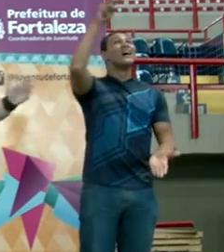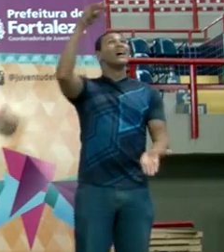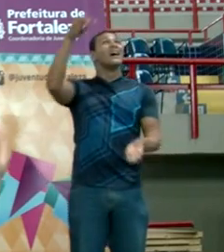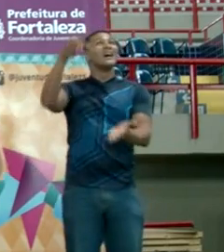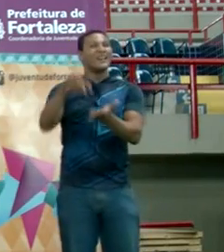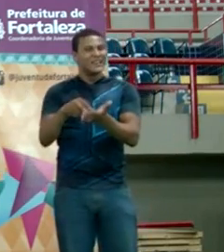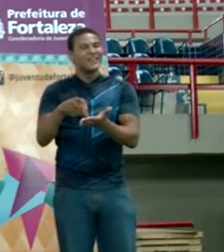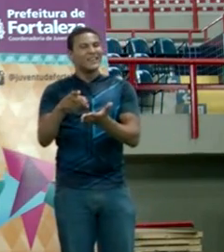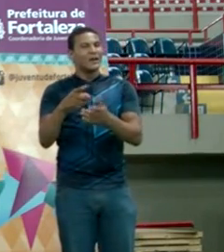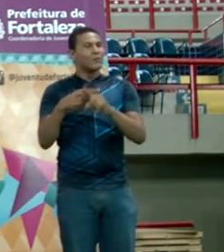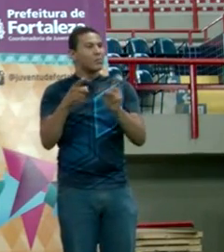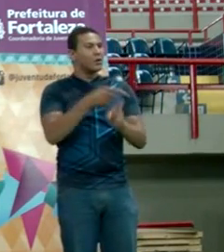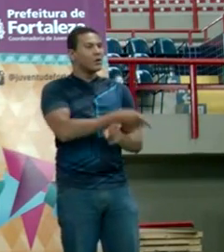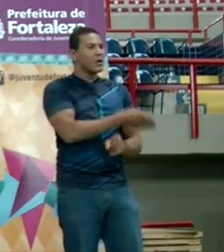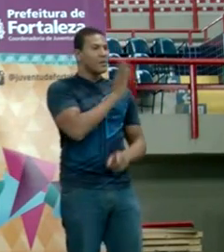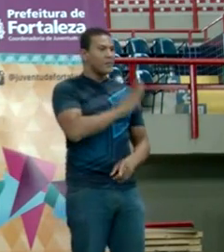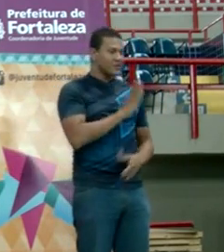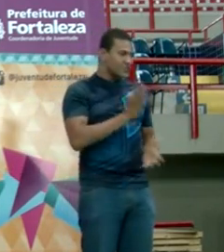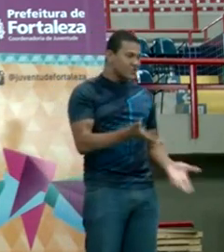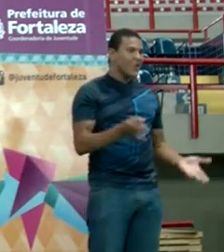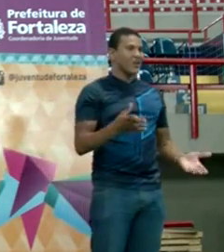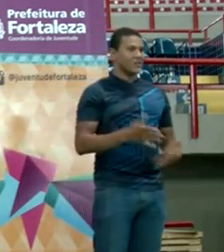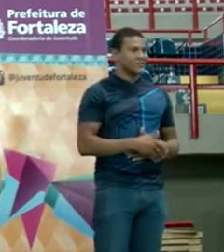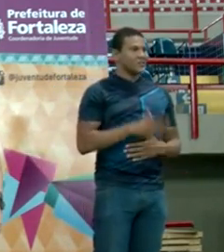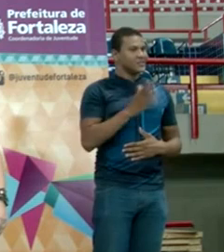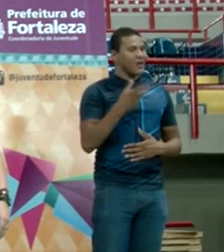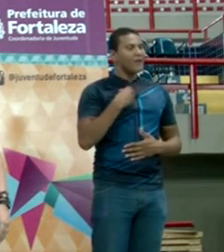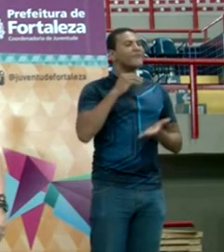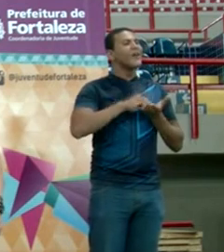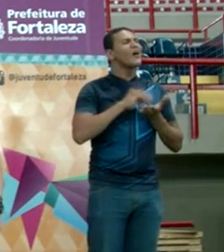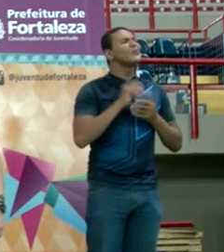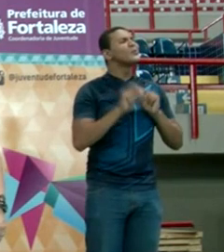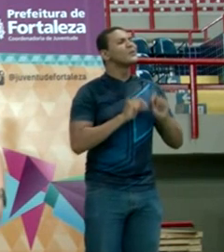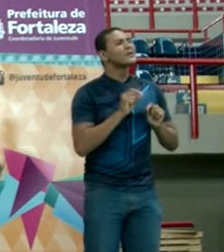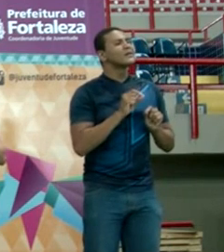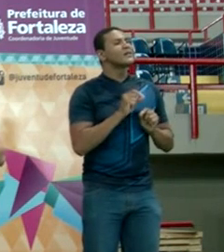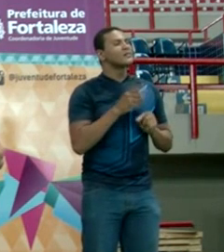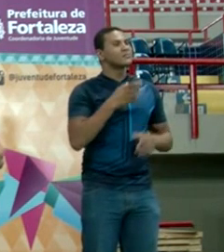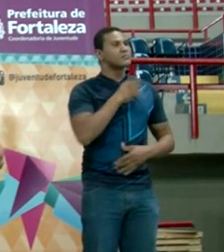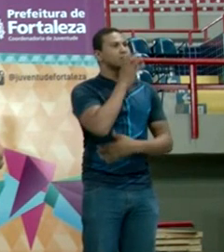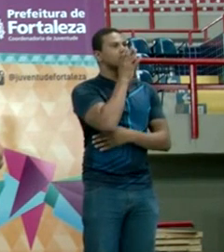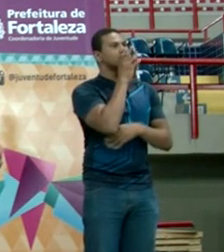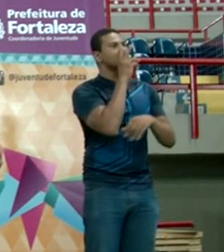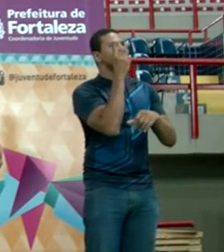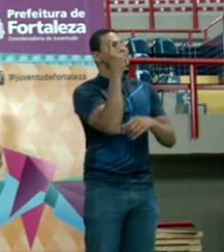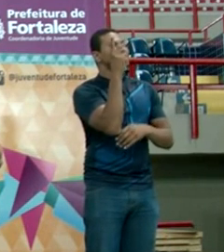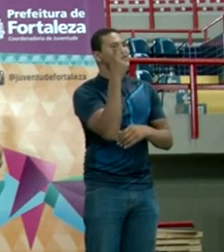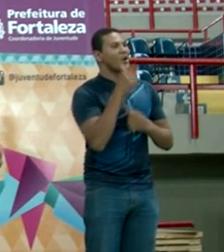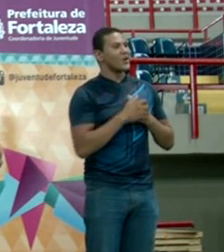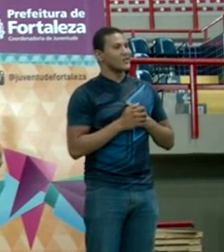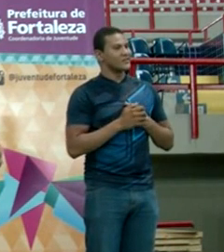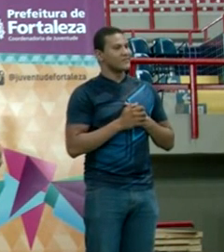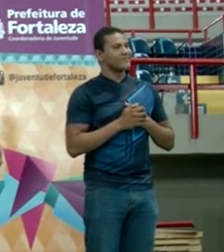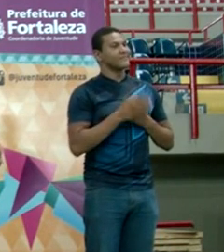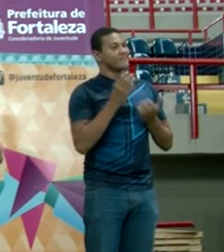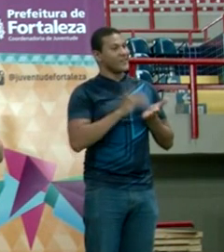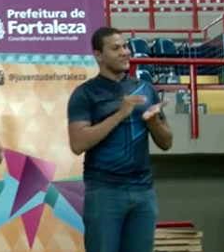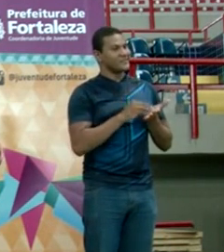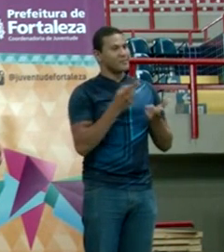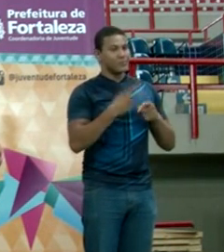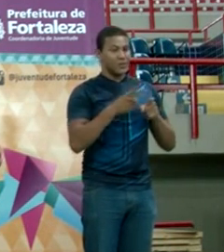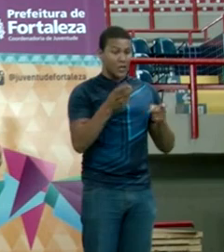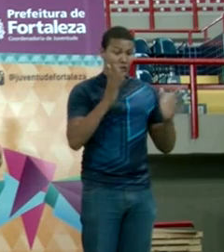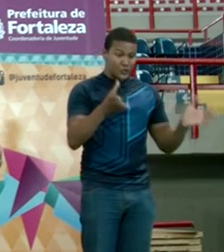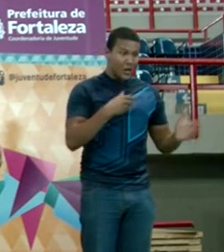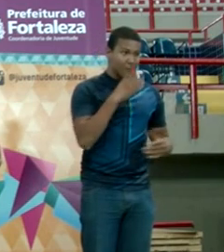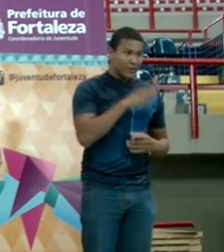a aula de história. Assistiu só de geografia. Sofreu, que só perdeu o Tião. Ficou